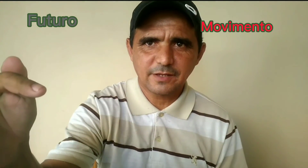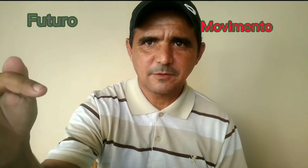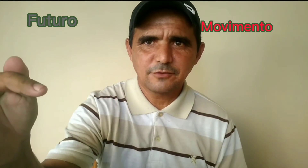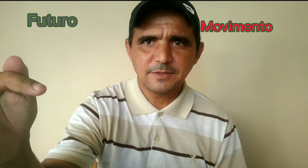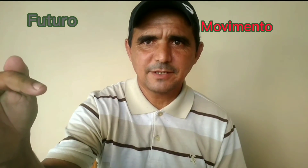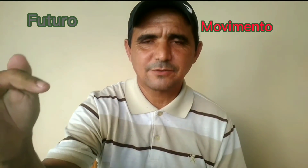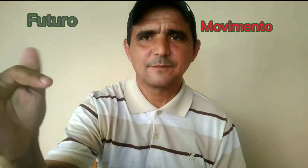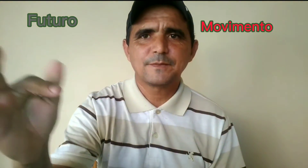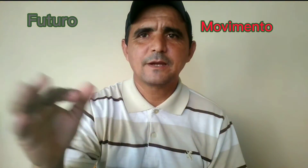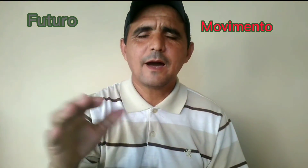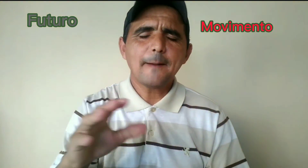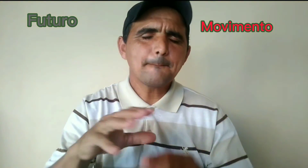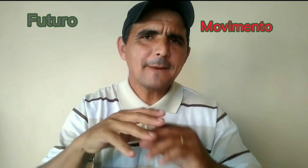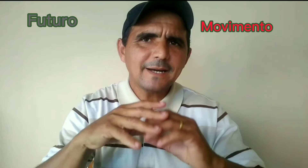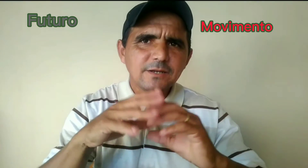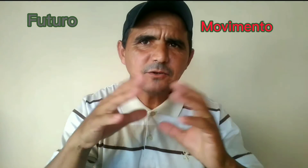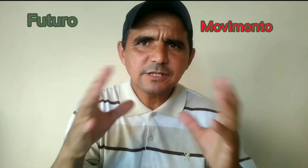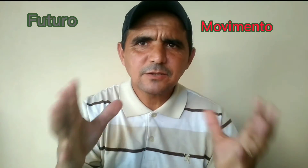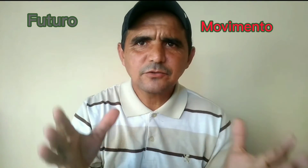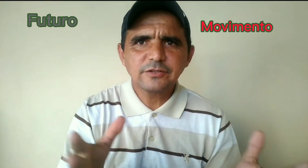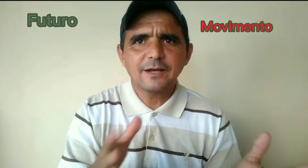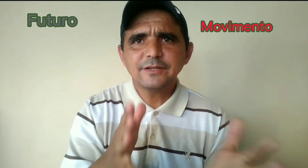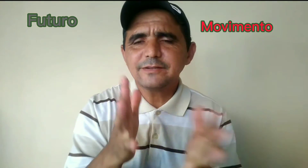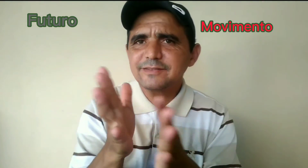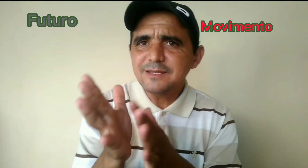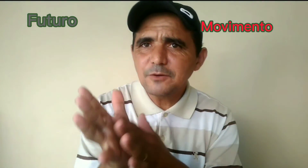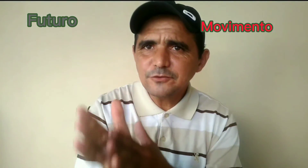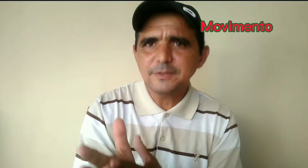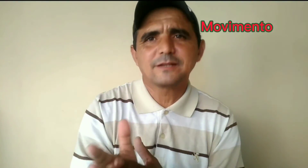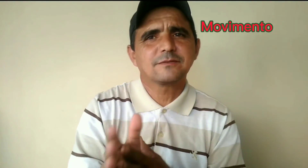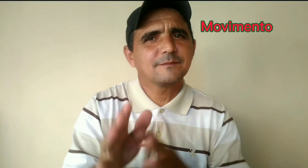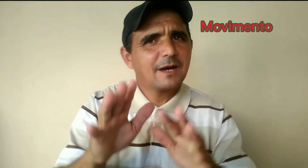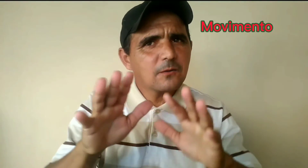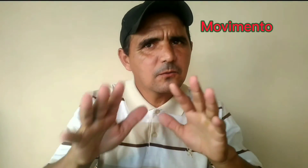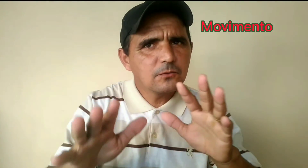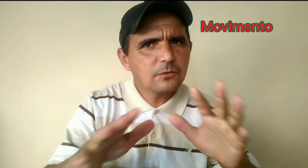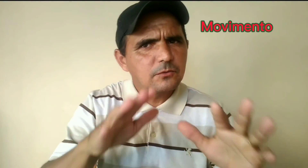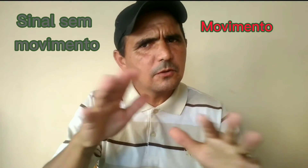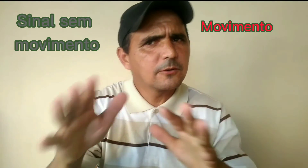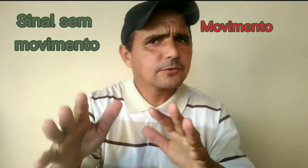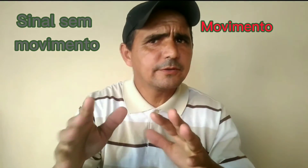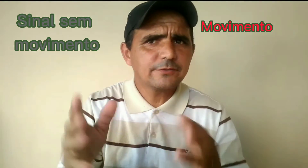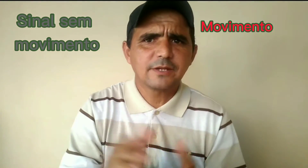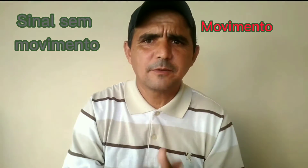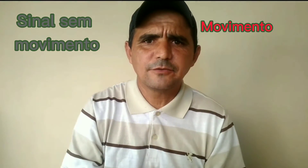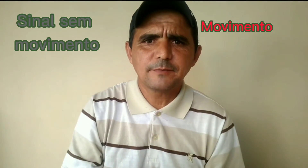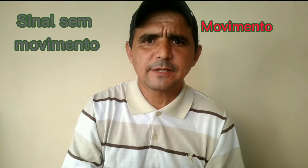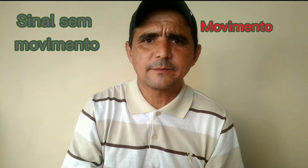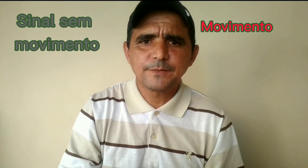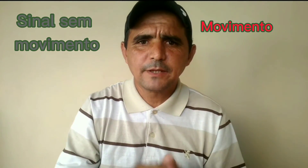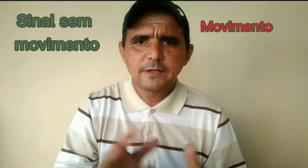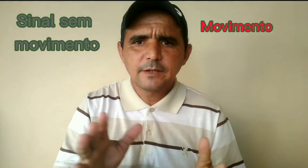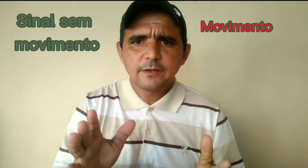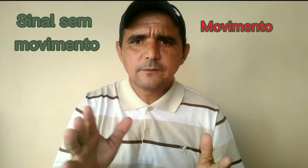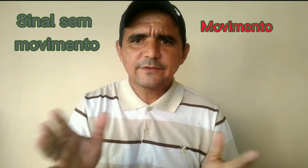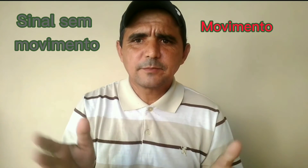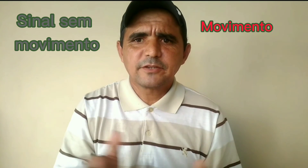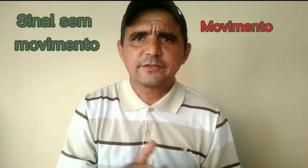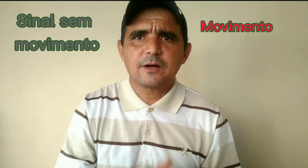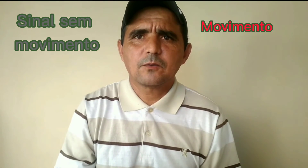tem movimento. A maioria dos sinais eles têm movimento. Um ou outro não tem movimento. Um exemplo de